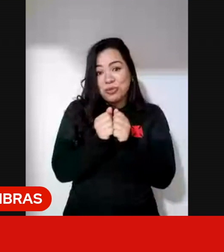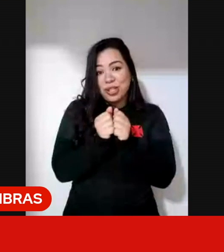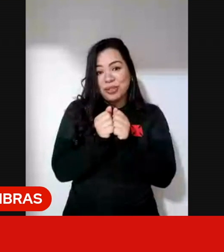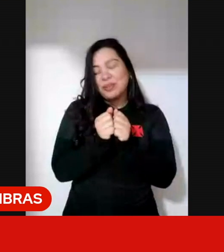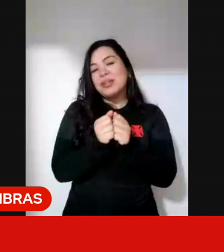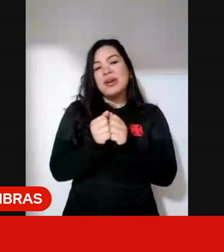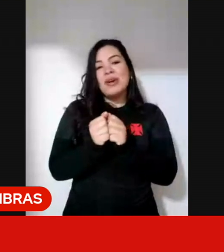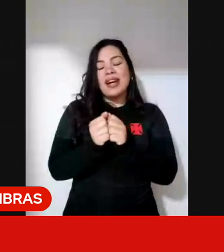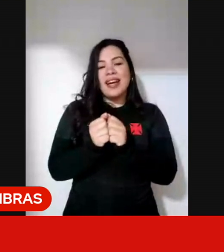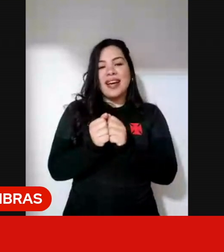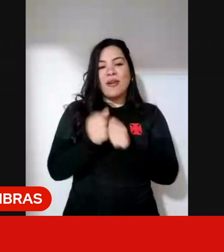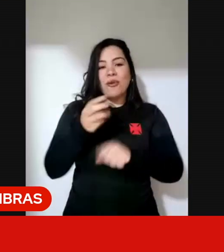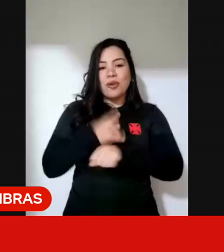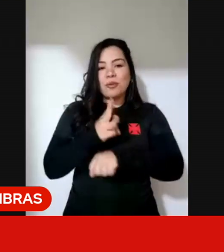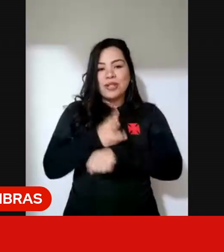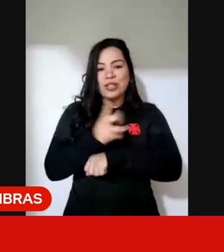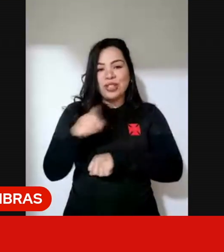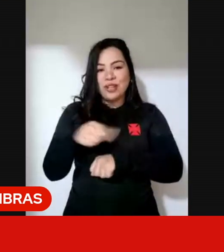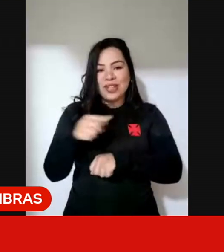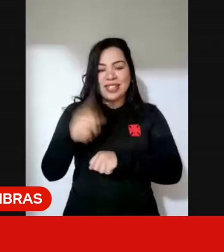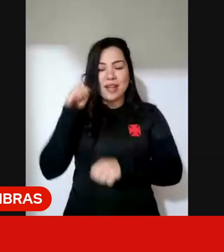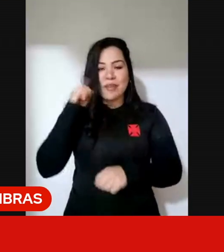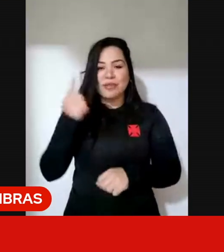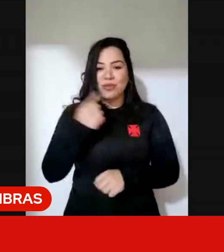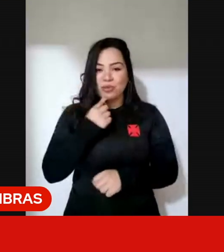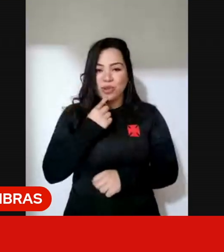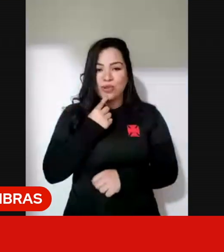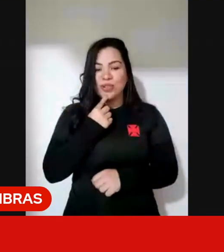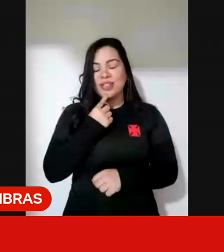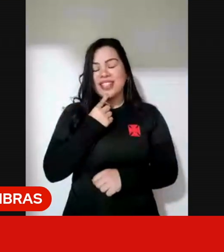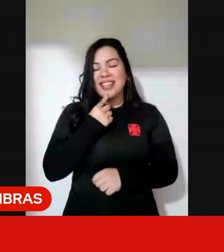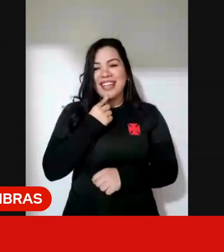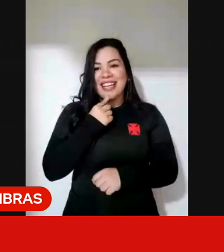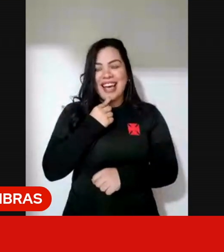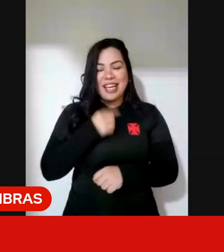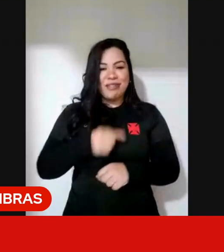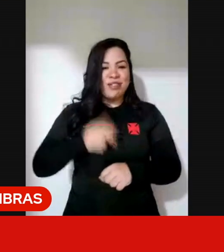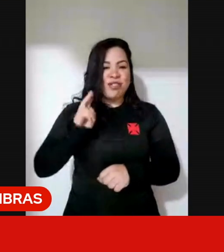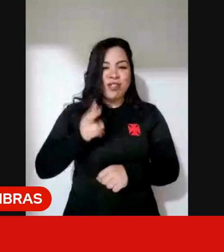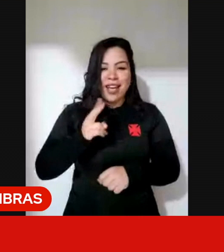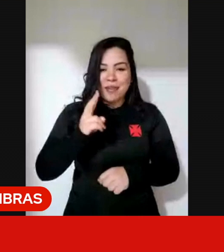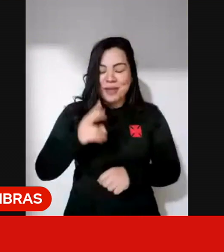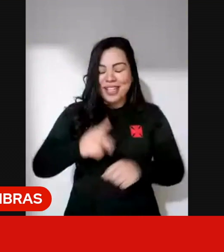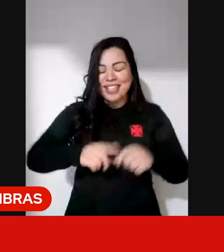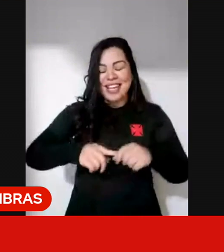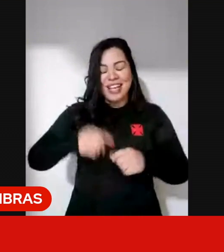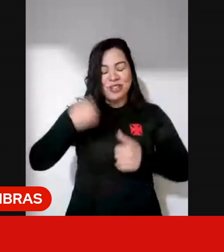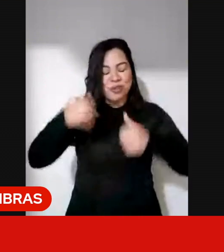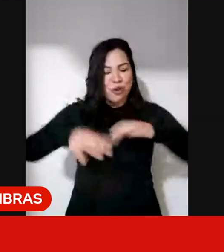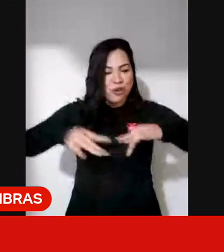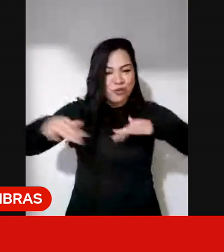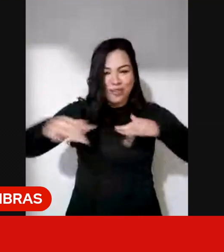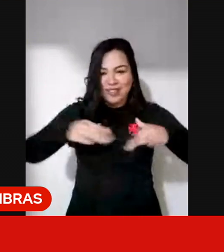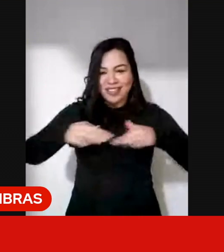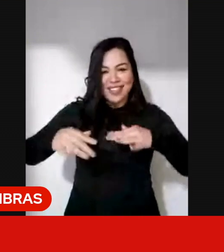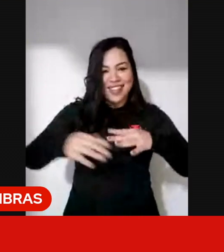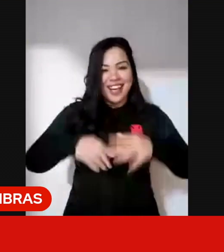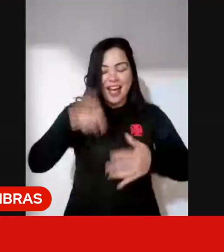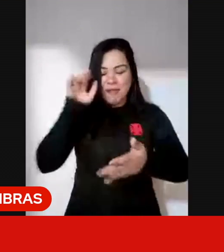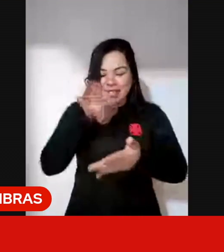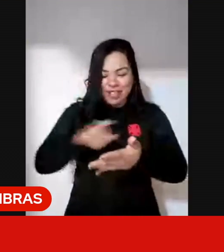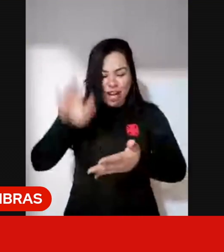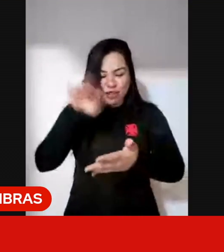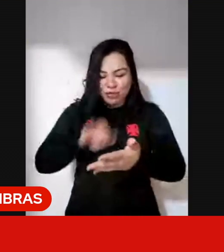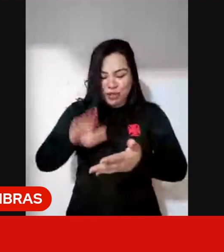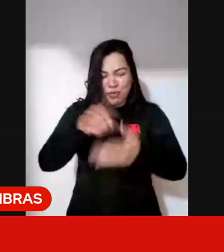junto muito com um grupo que a gente tem no WhatsApp, né, dos surdos, e aí sempre que tem jogo,